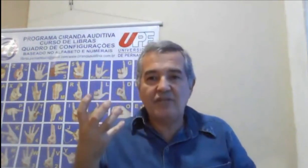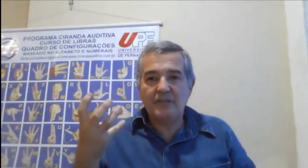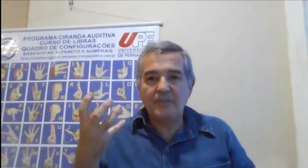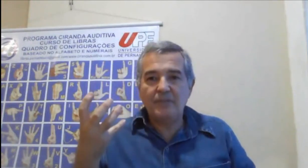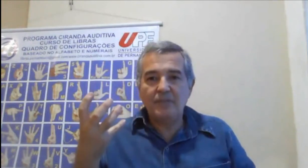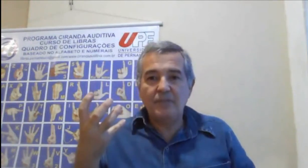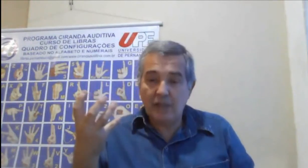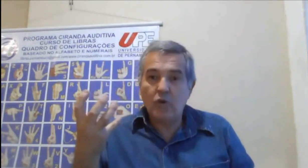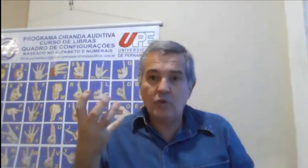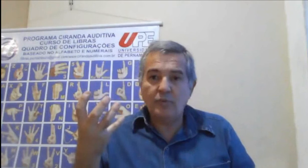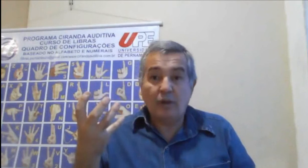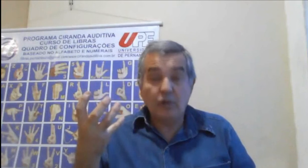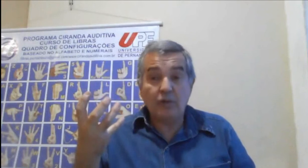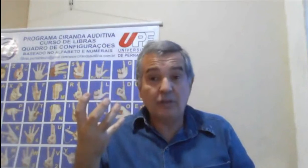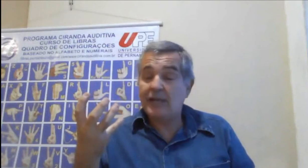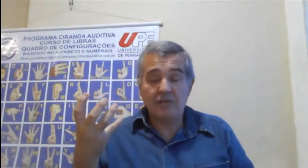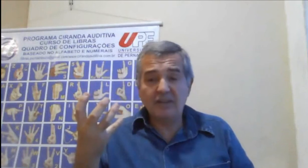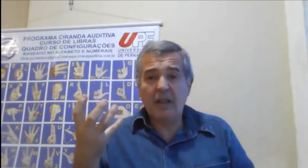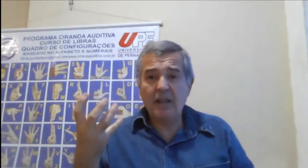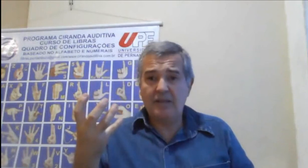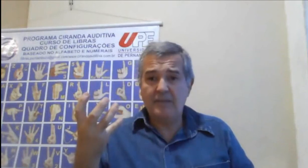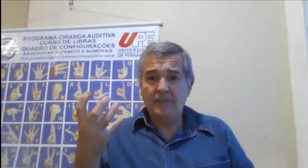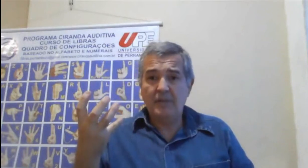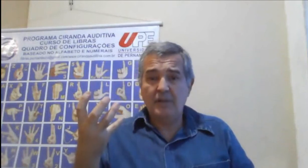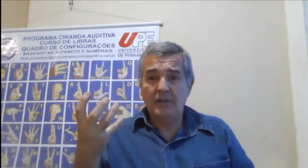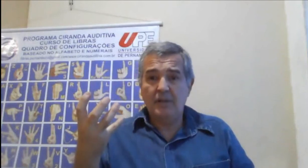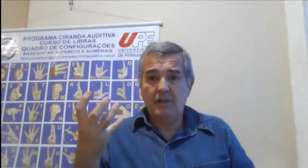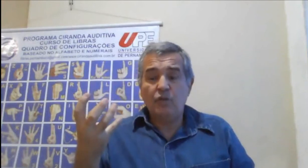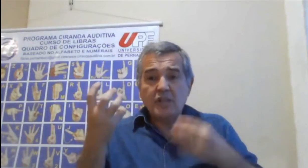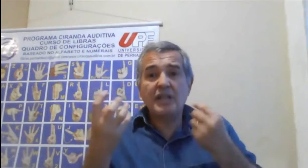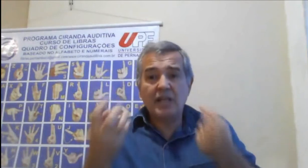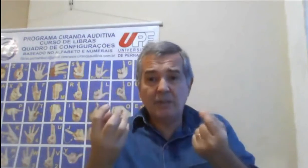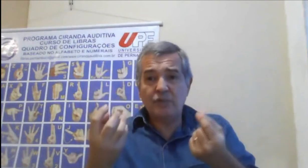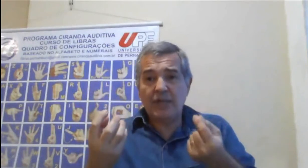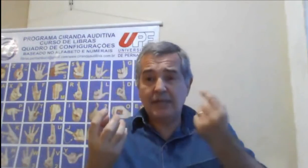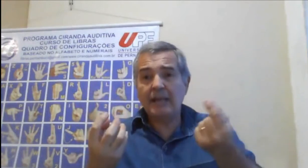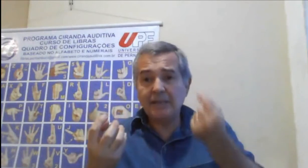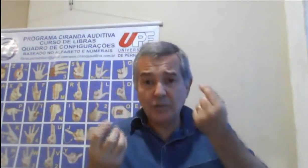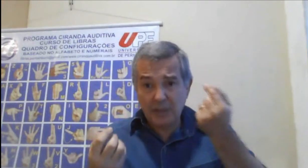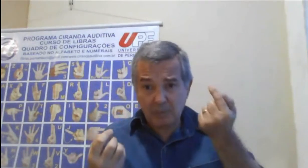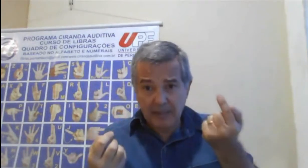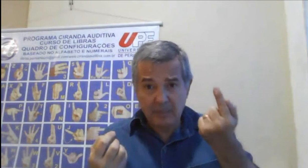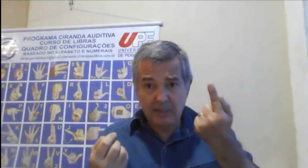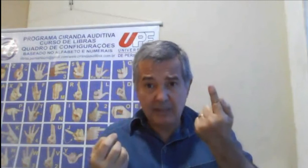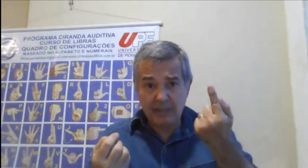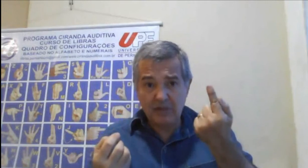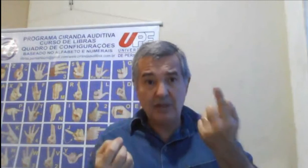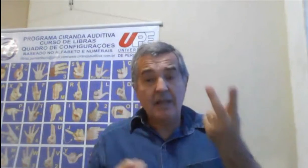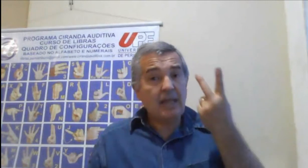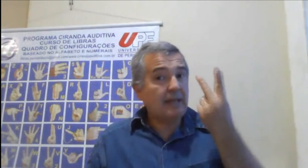alternativa. Tem como encontrar alternativa? Tem. Nós criamos a técnica do tripé da aprendizagem e a